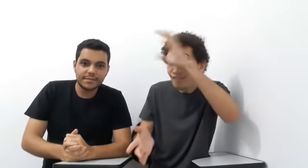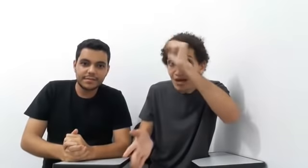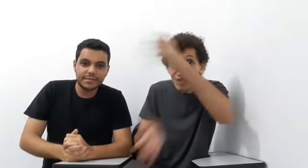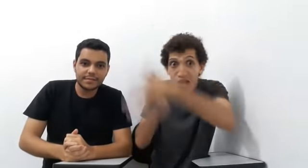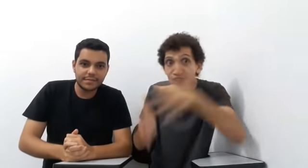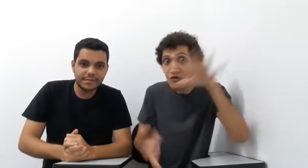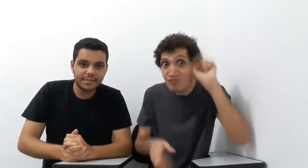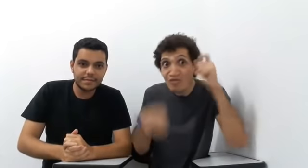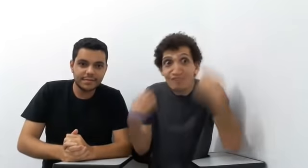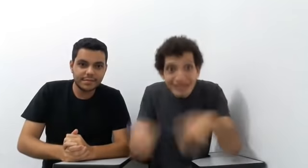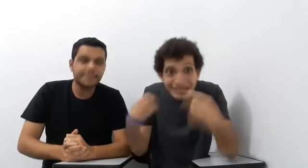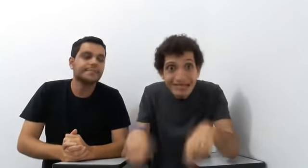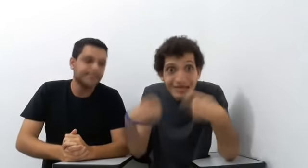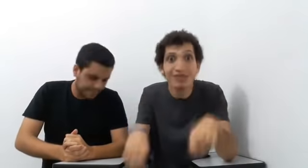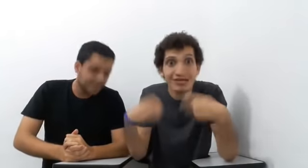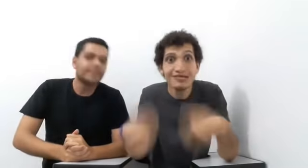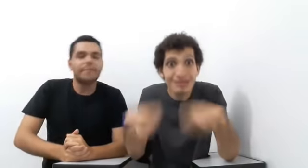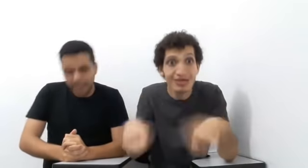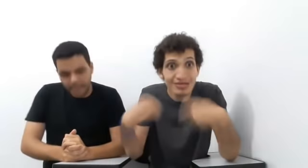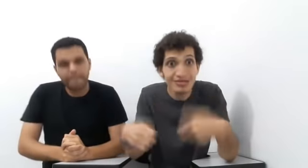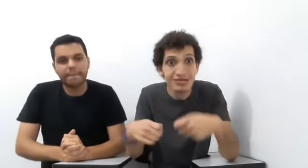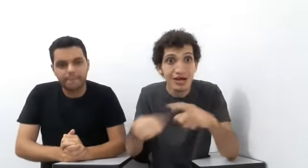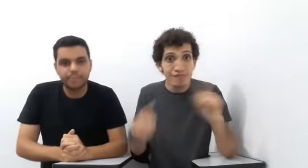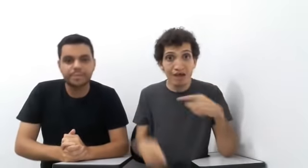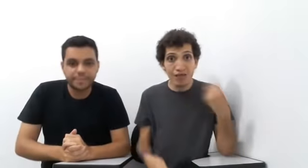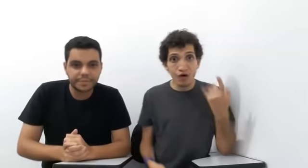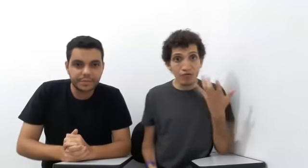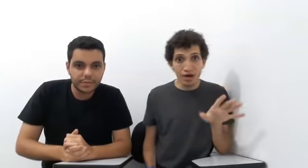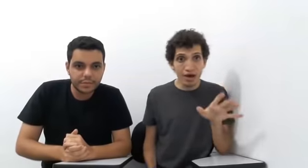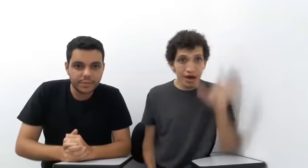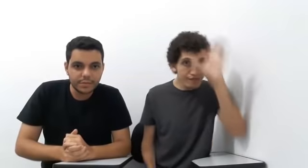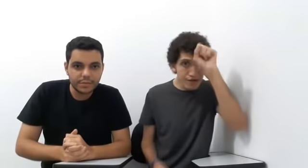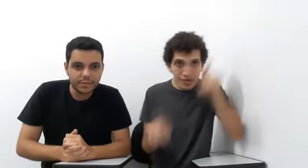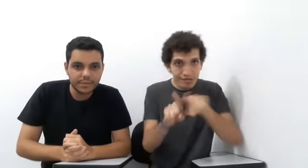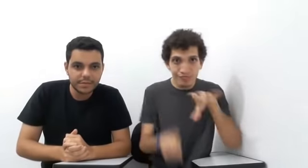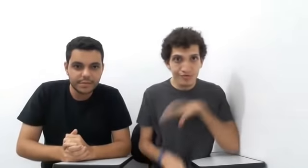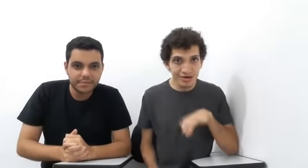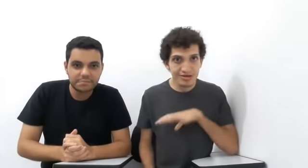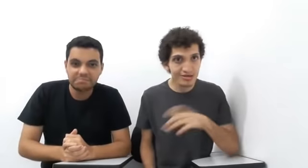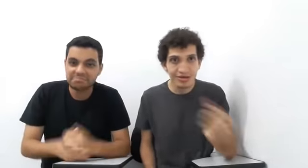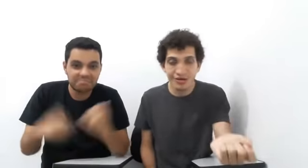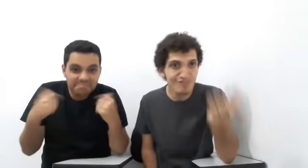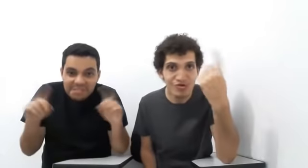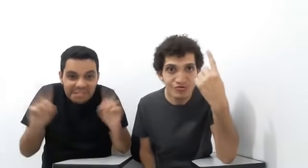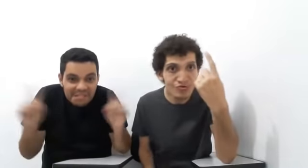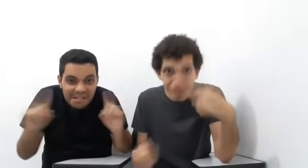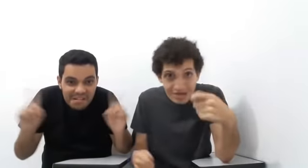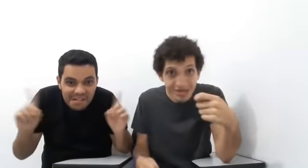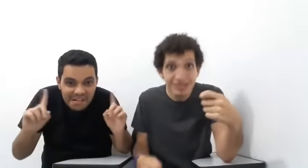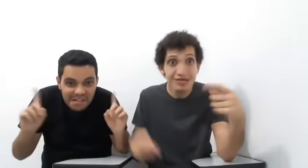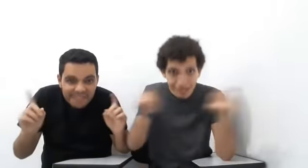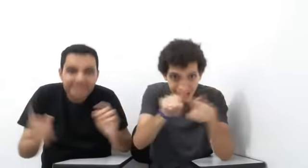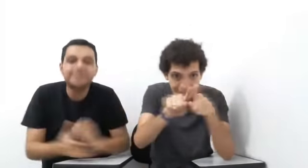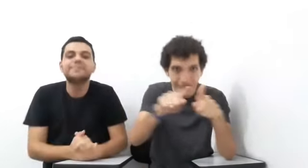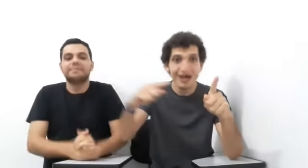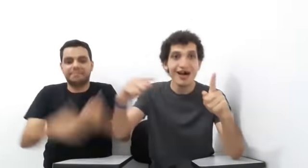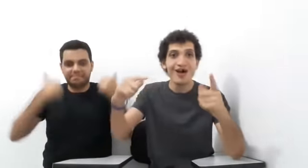aprender Libras, ouvir precisa. Mas nós não é aprender a ler português? Não, surdo precisa também, né?